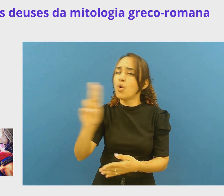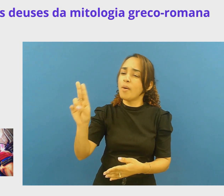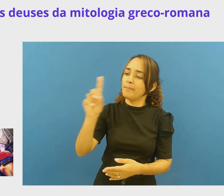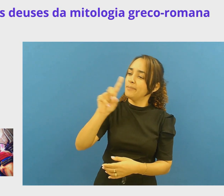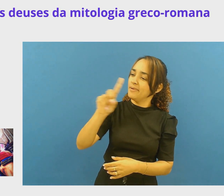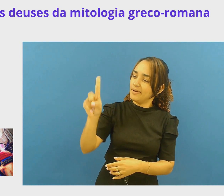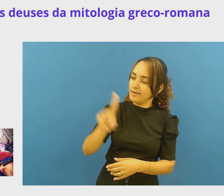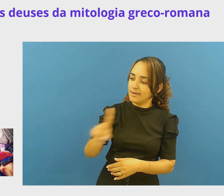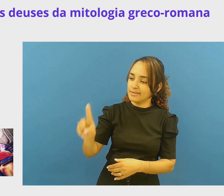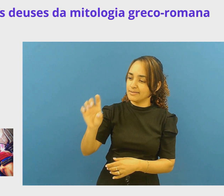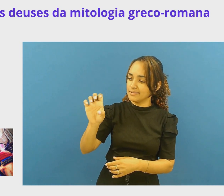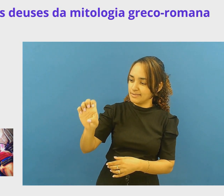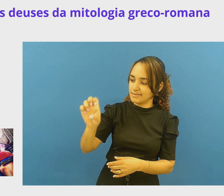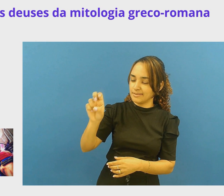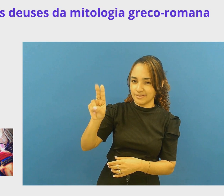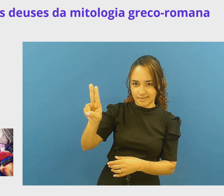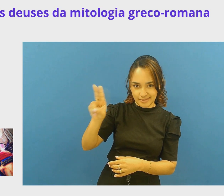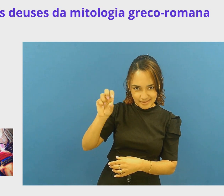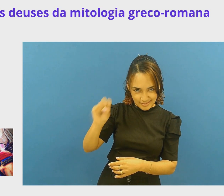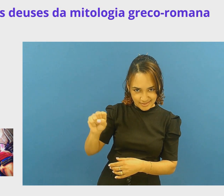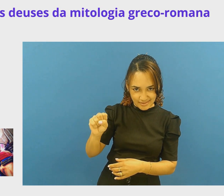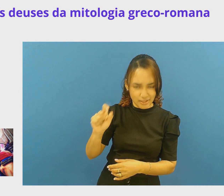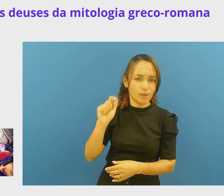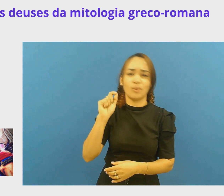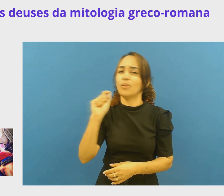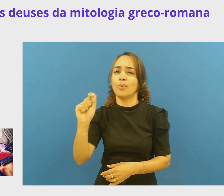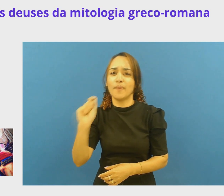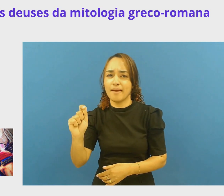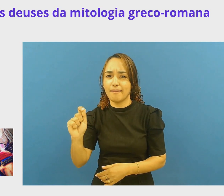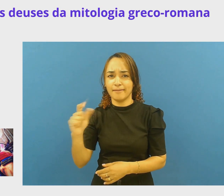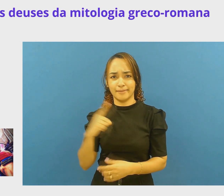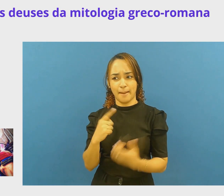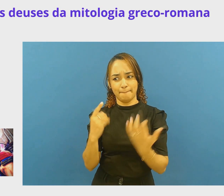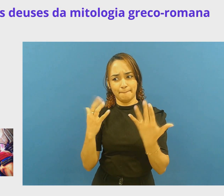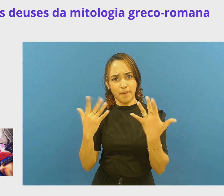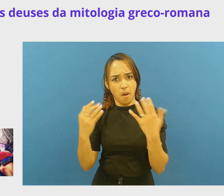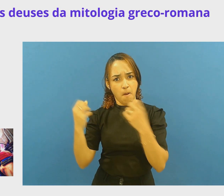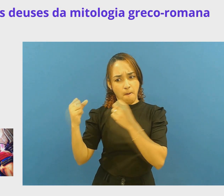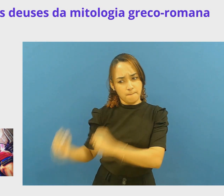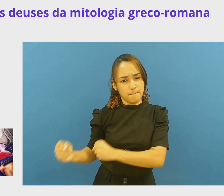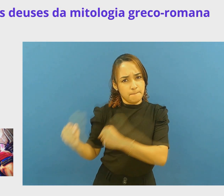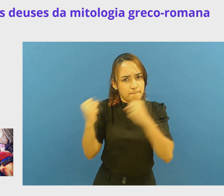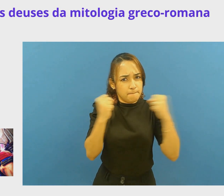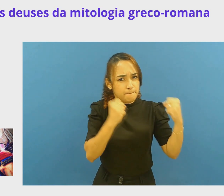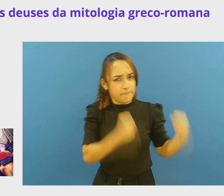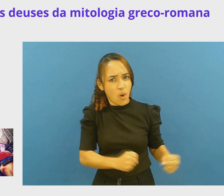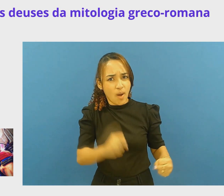Thor tinha muitos inimigos e um deles é chamado Zeus.